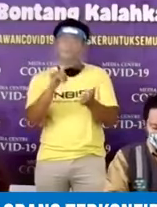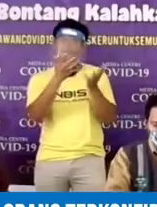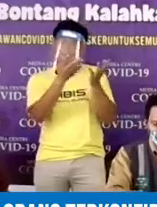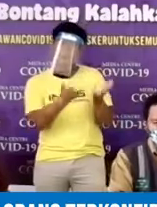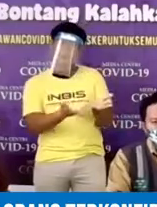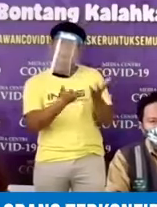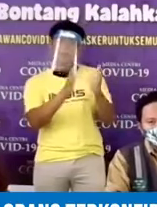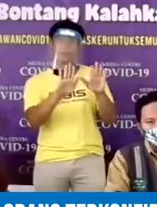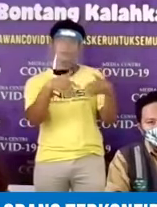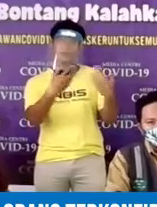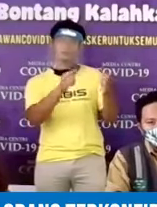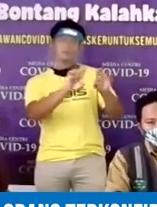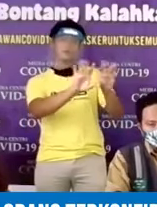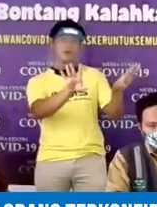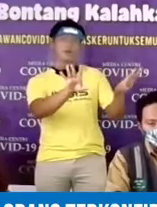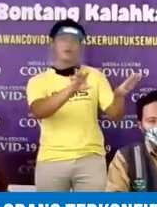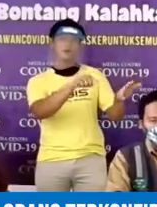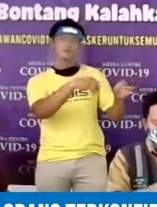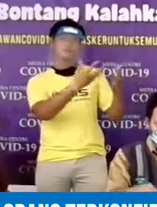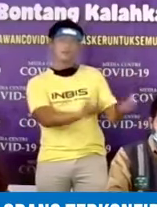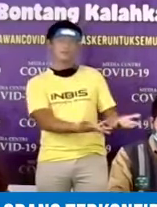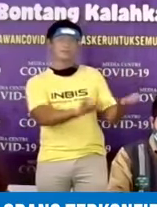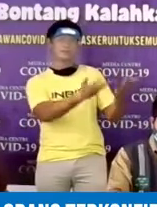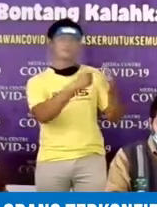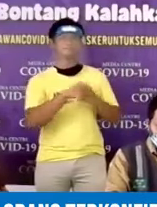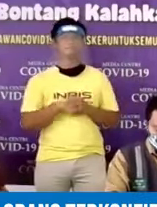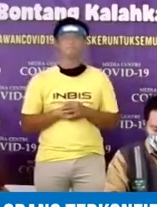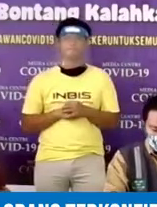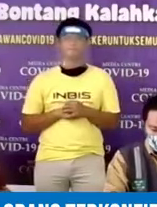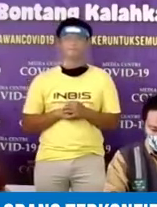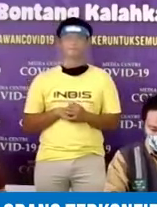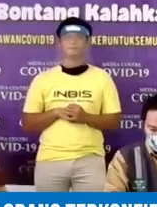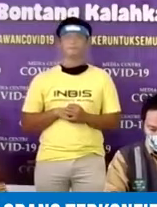siap-siap siap makasih pak ya